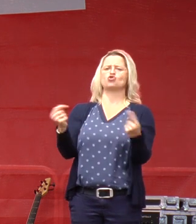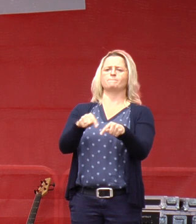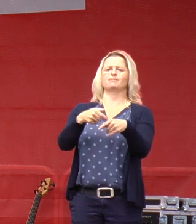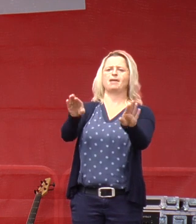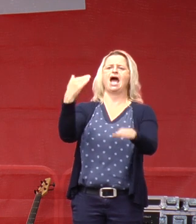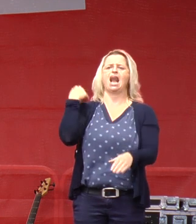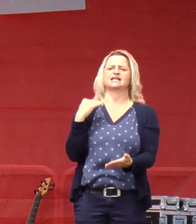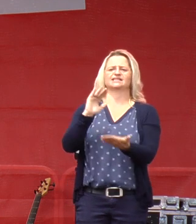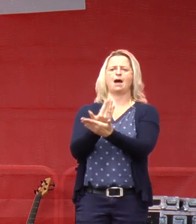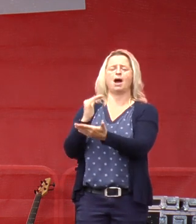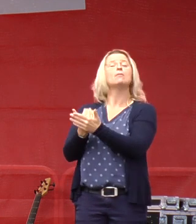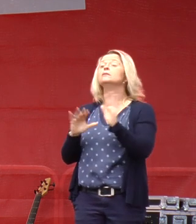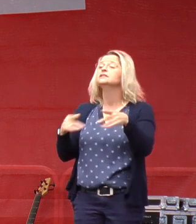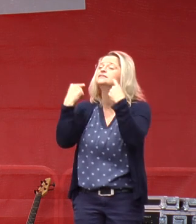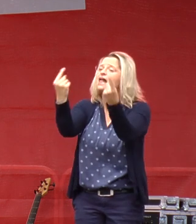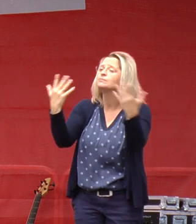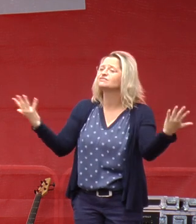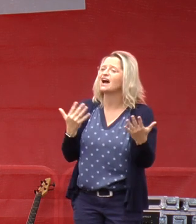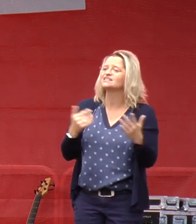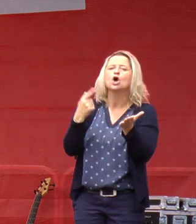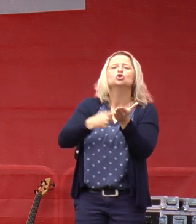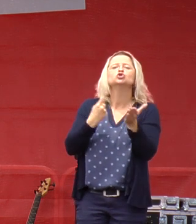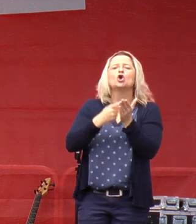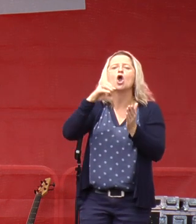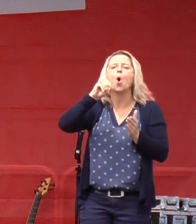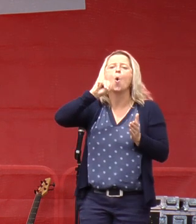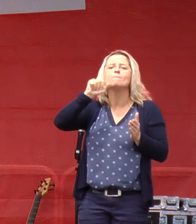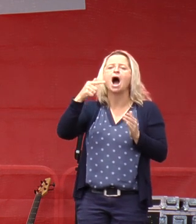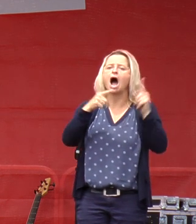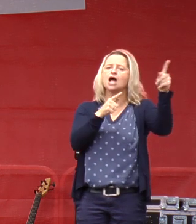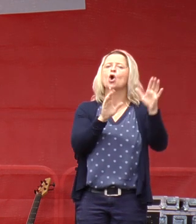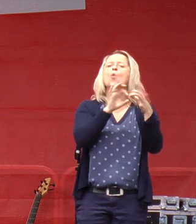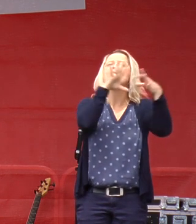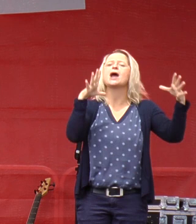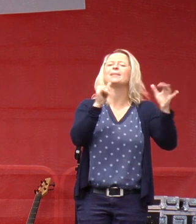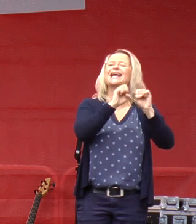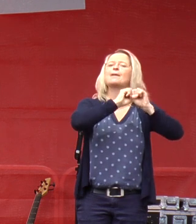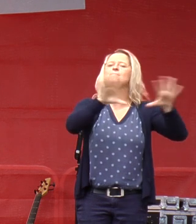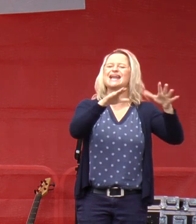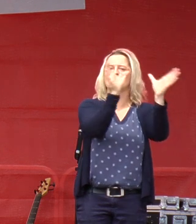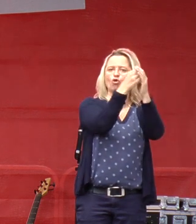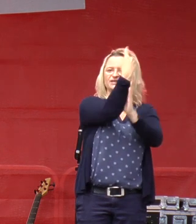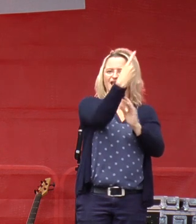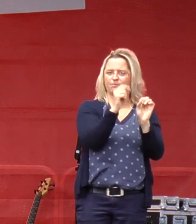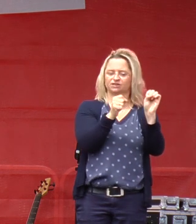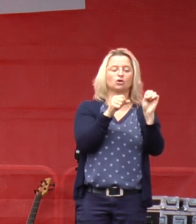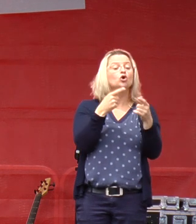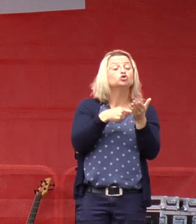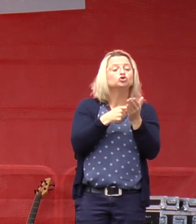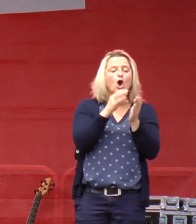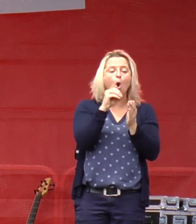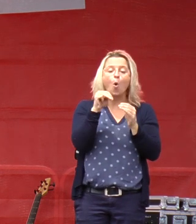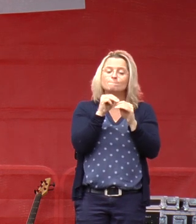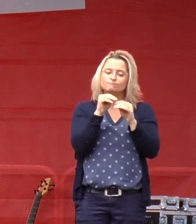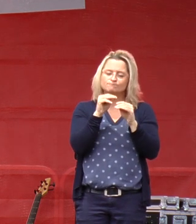nur empfehlen, machen Sie mal den Steueromat, das ist von einer unabhängigen Mediengruppe erstellt und da sieht man ganz konkret, wie jeder